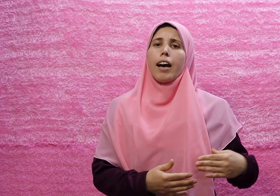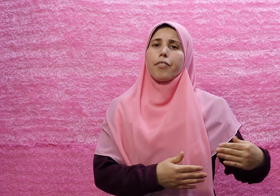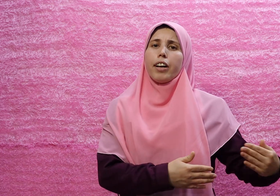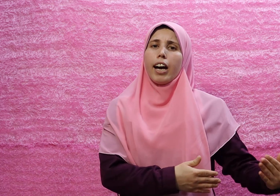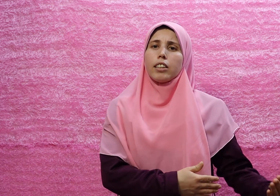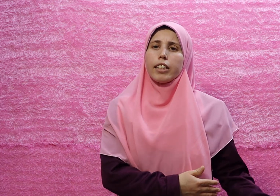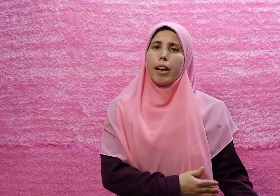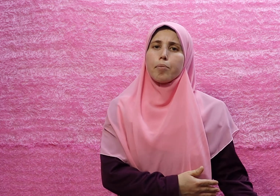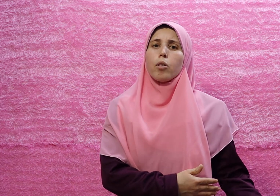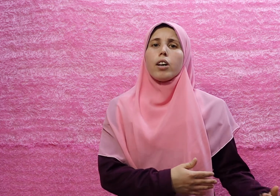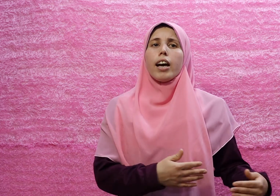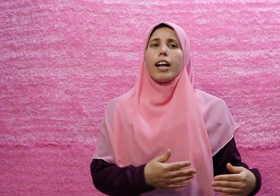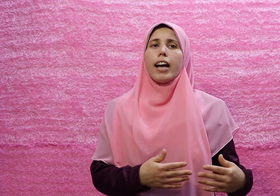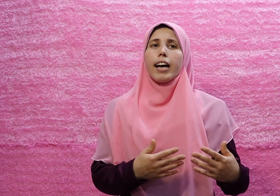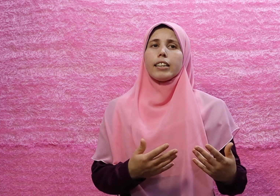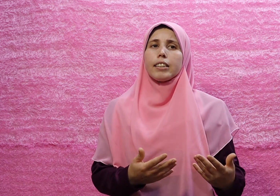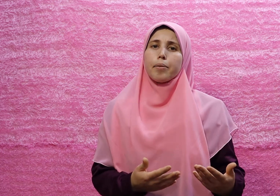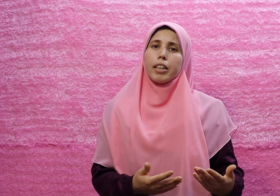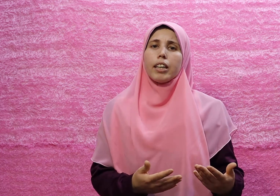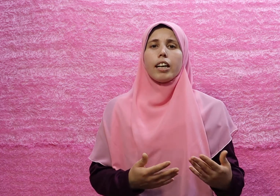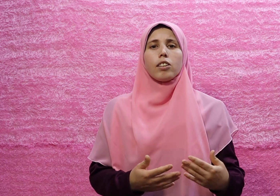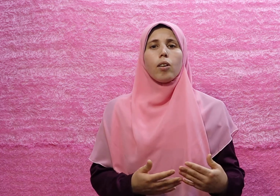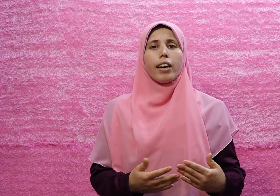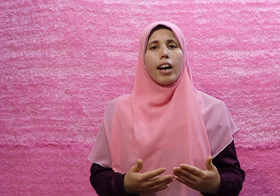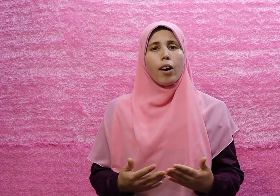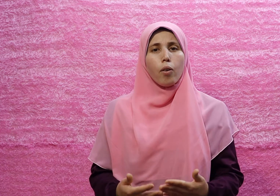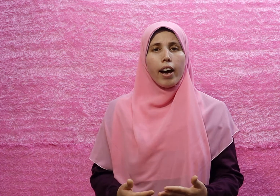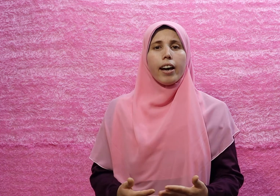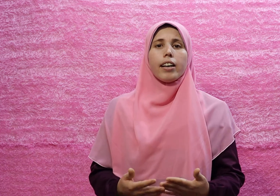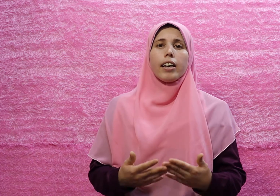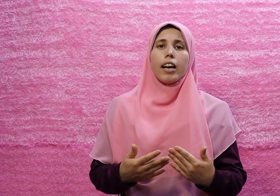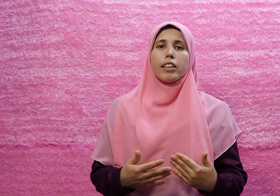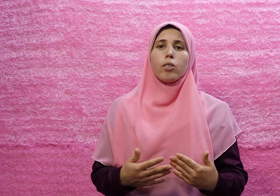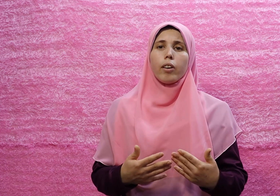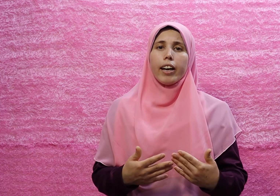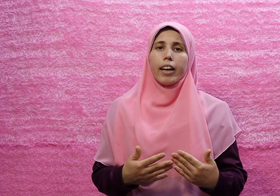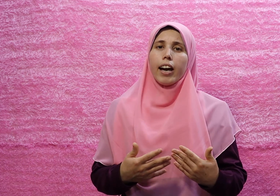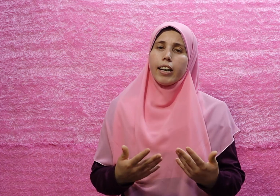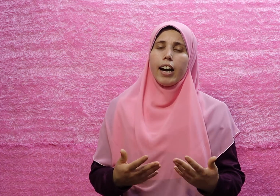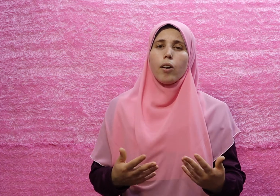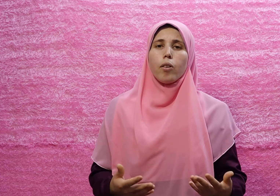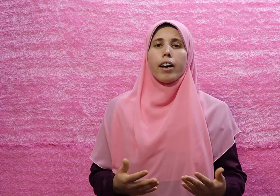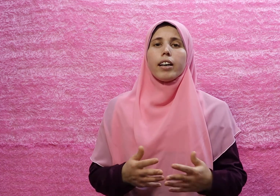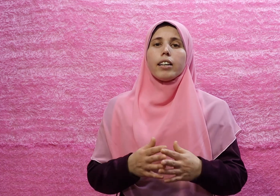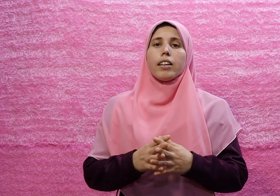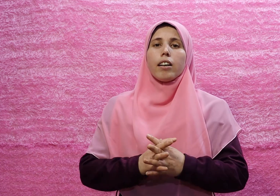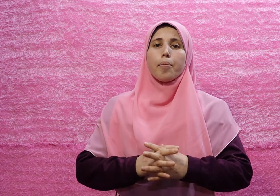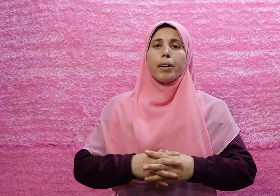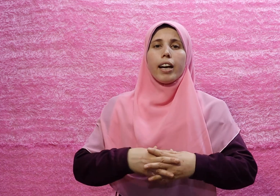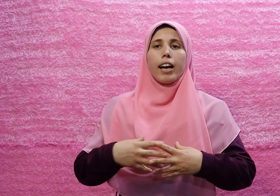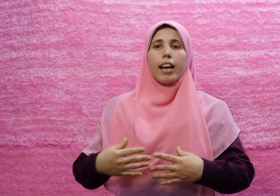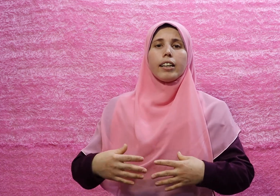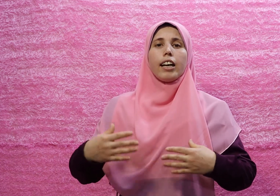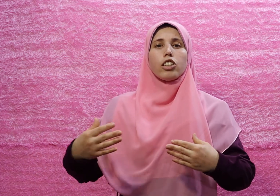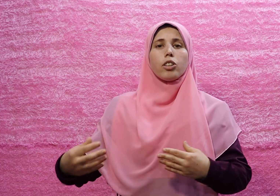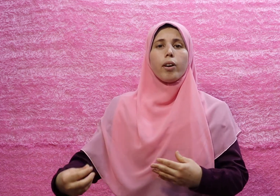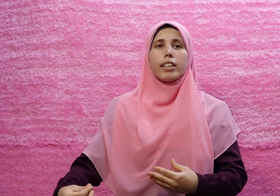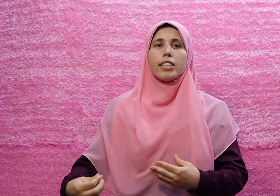في حد جنبه، قال لها انت مين؟ قالت له انا حواء. قالت له ايه؟ انا حواء، ربنا خلقني عشان نونسك